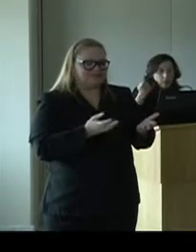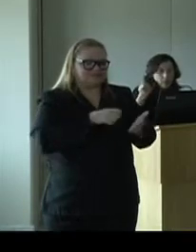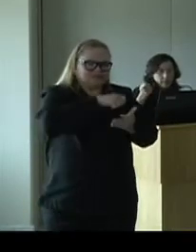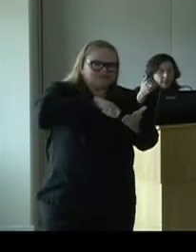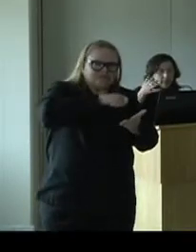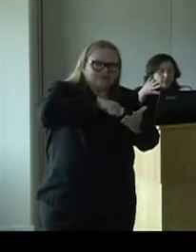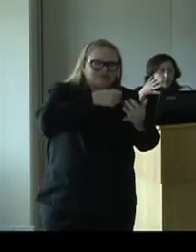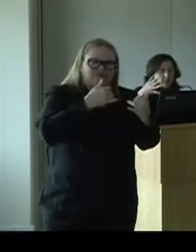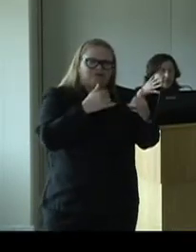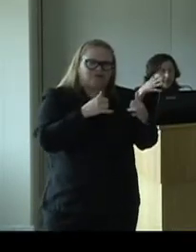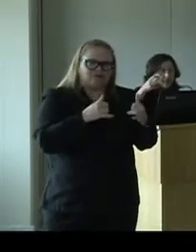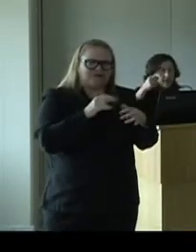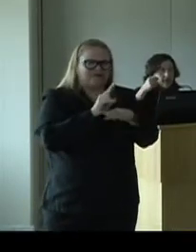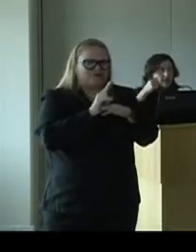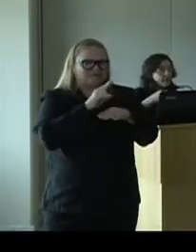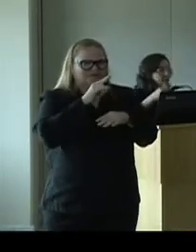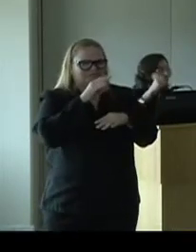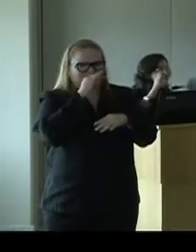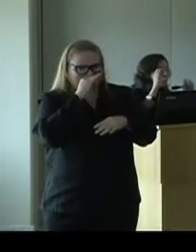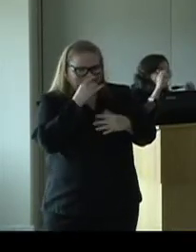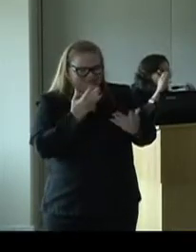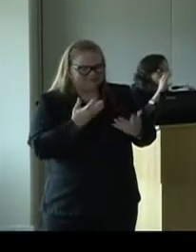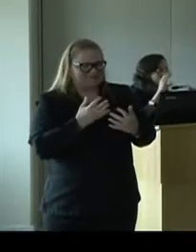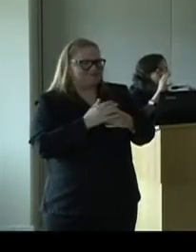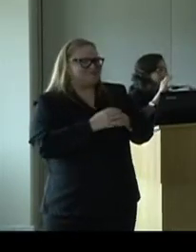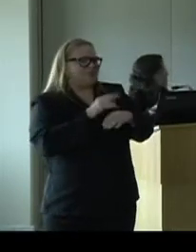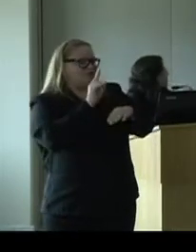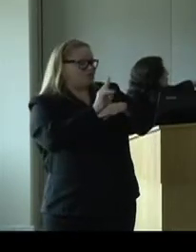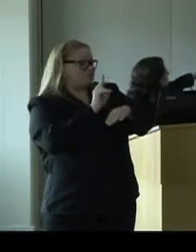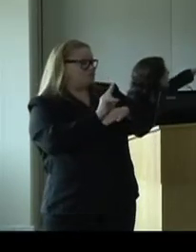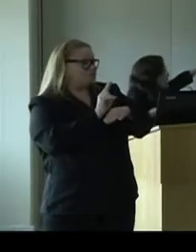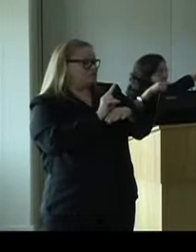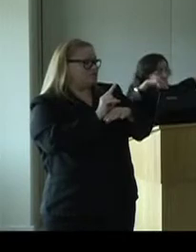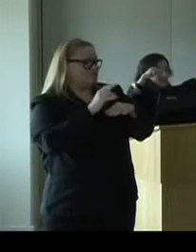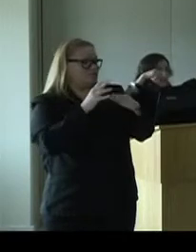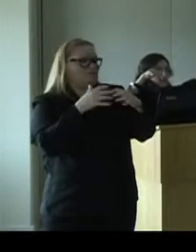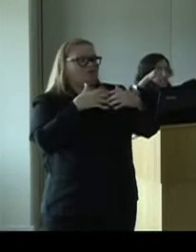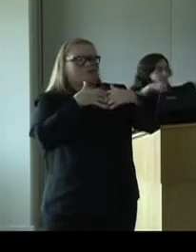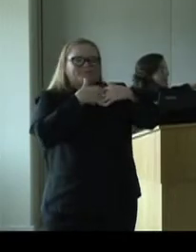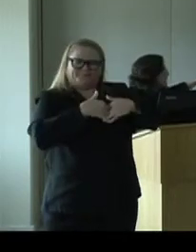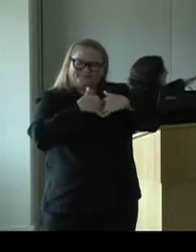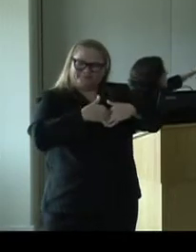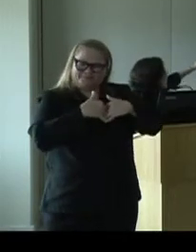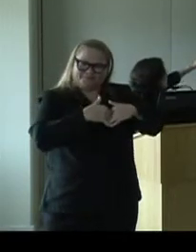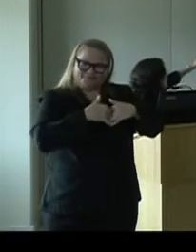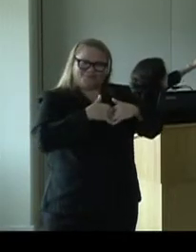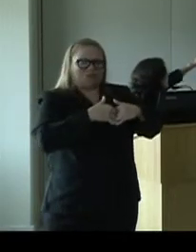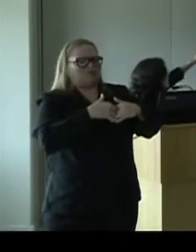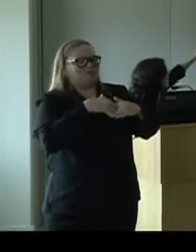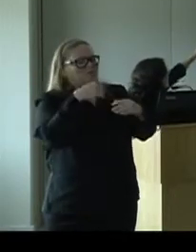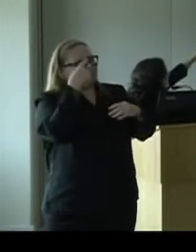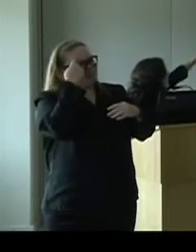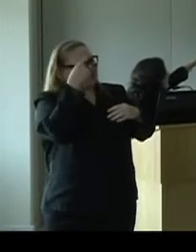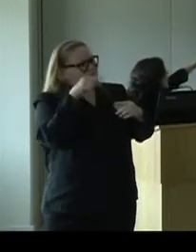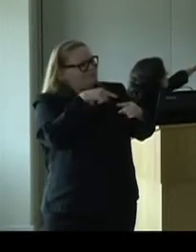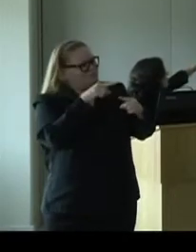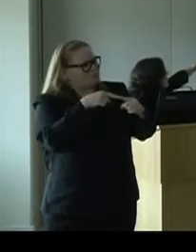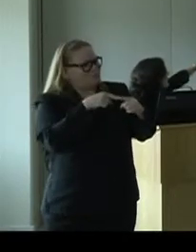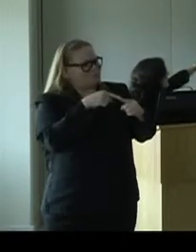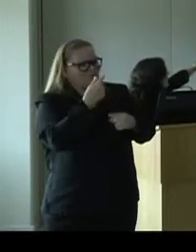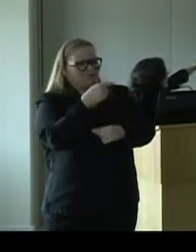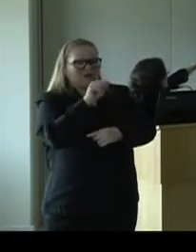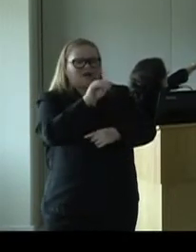batidora de juguete de las que usan las nenas, y entonces usó la parte del motor y las aspas para que cuando Gabriel acercaba